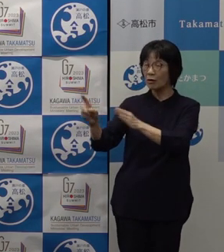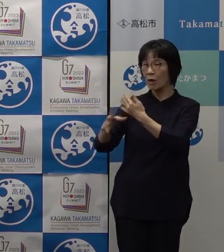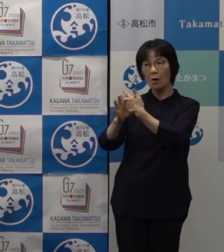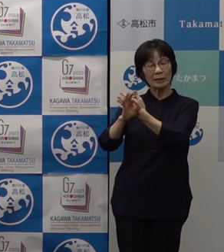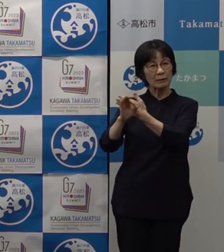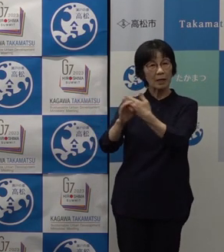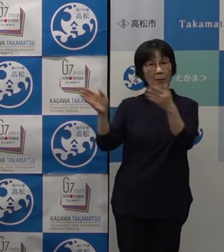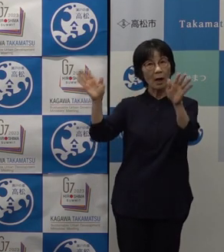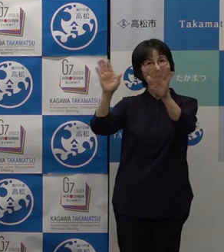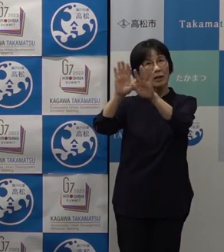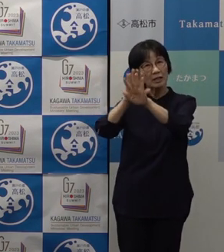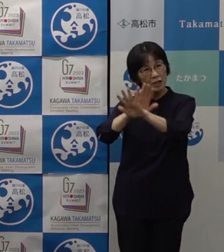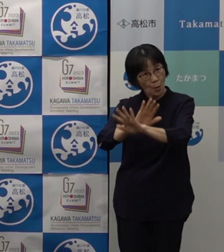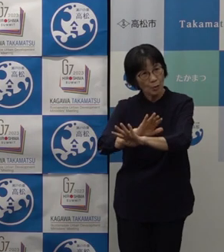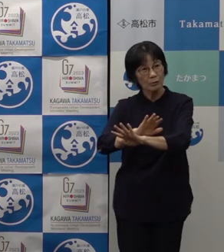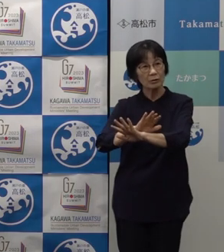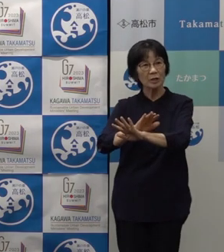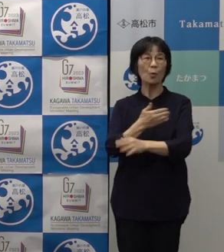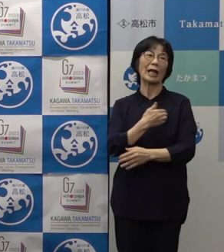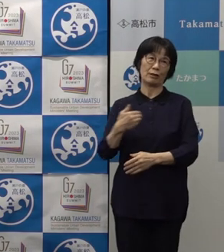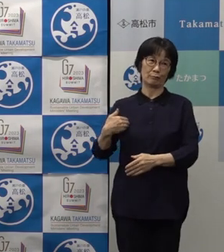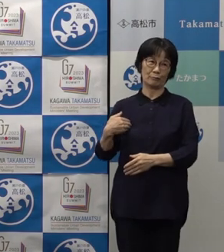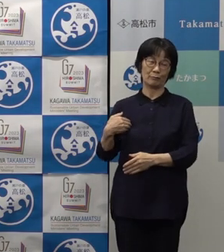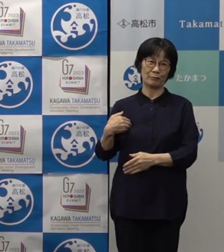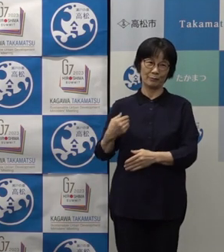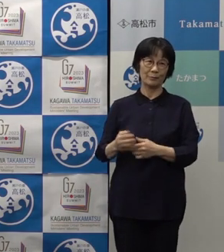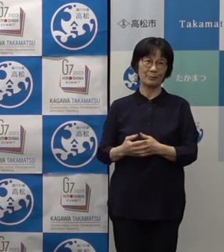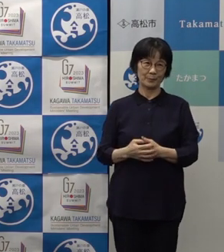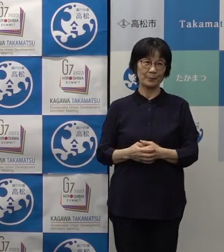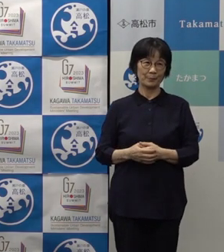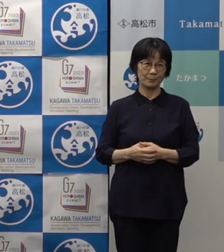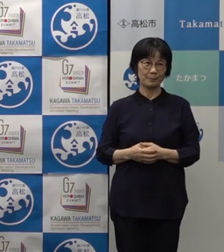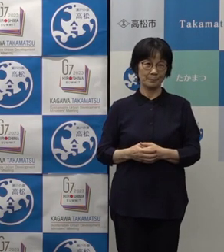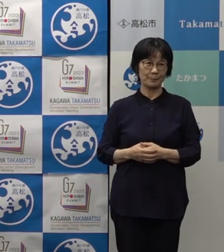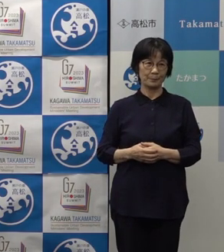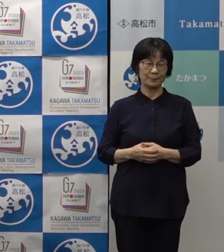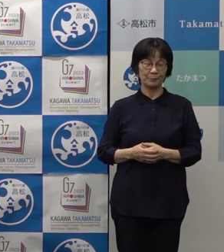夜の情景にも出てくるんですよね。